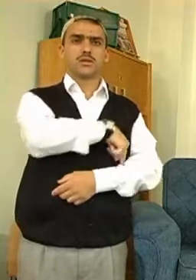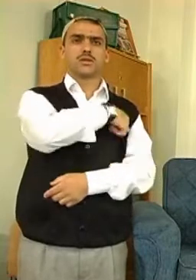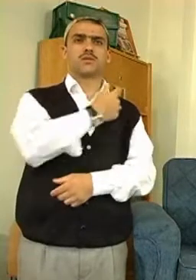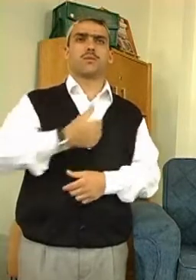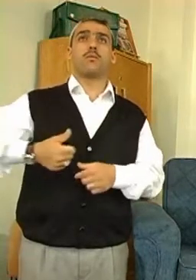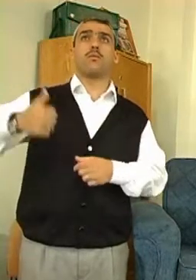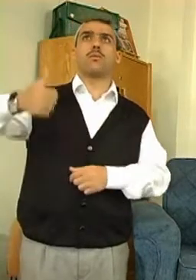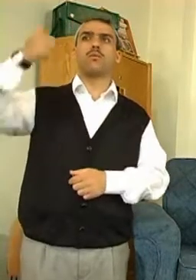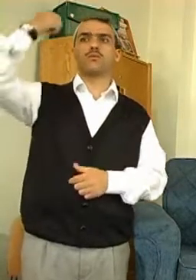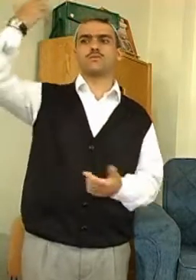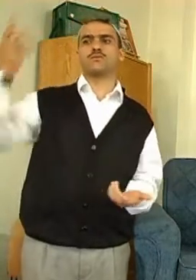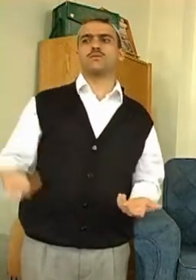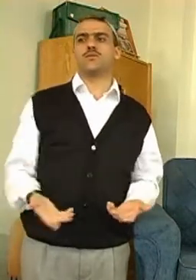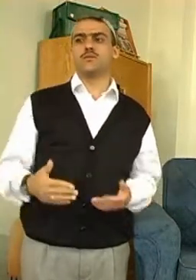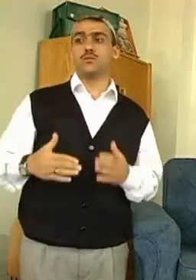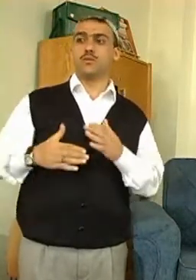Evet.